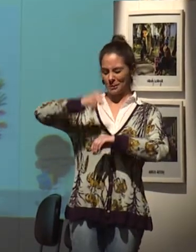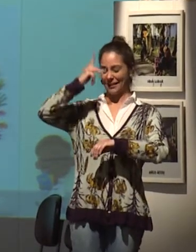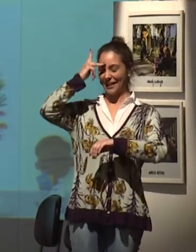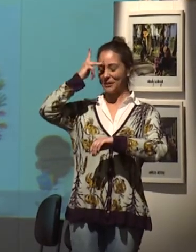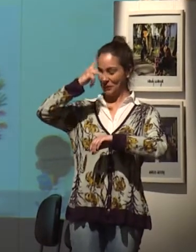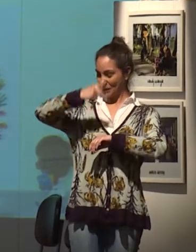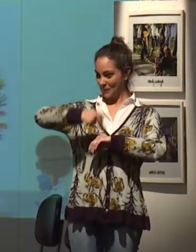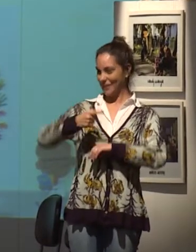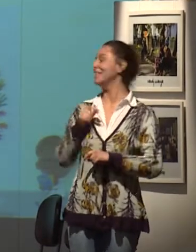a ter autonomia